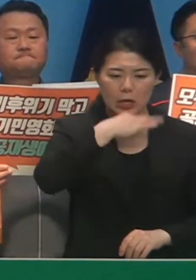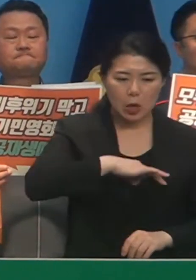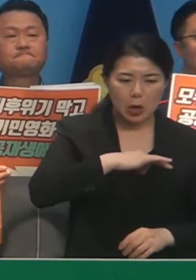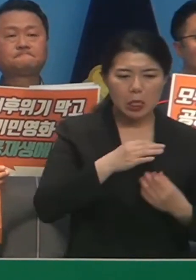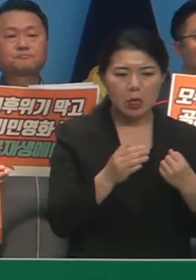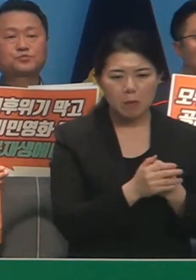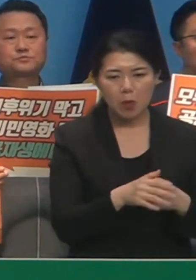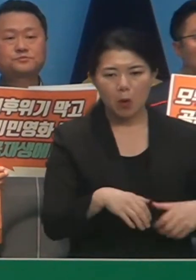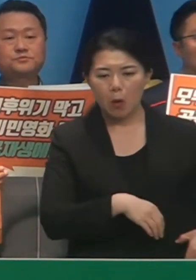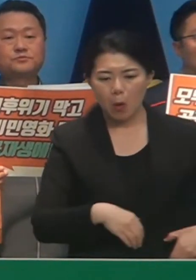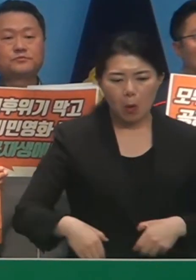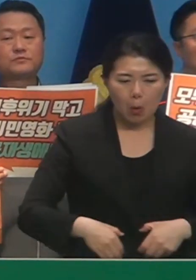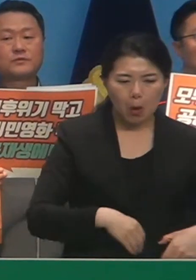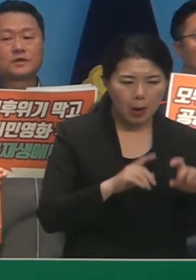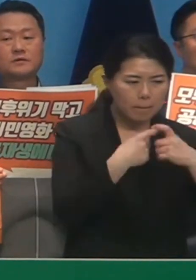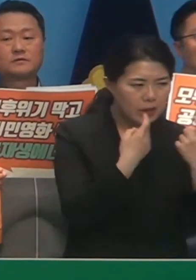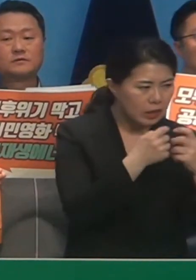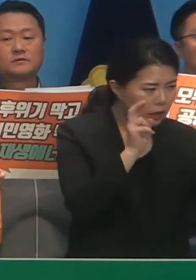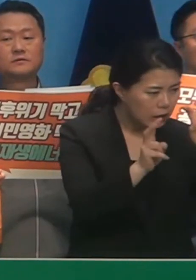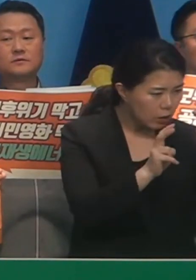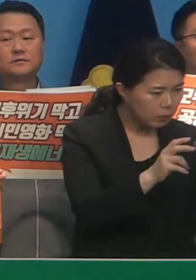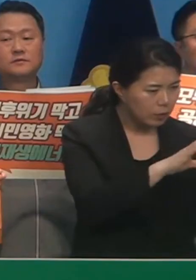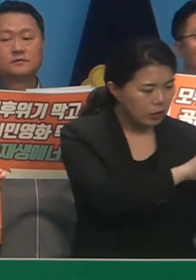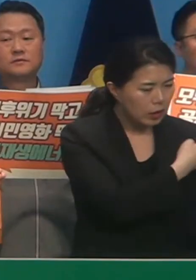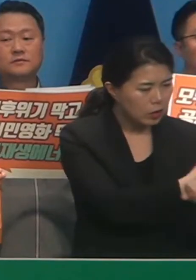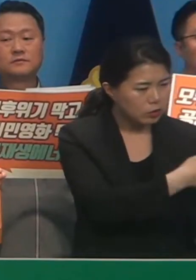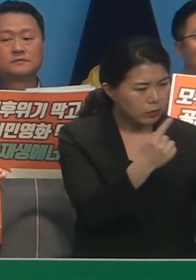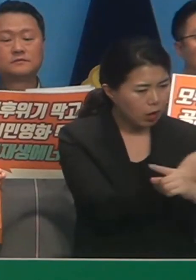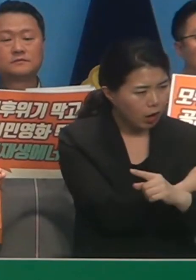따라 움직이는 민간에 의한